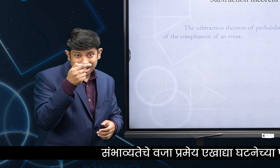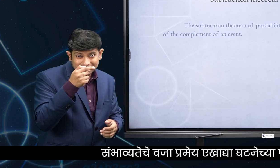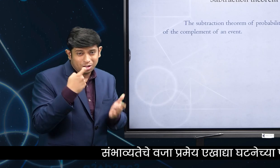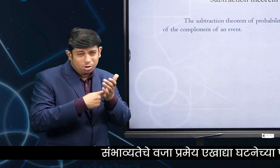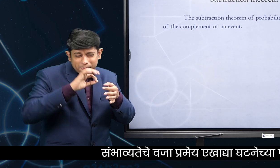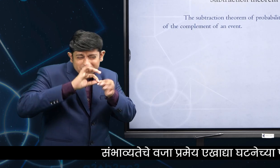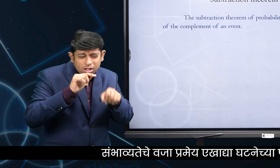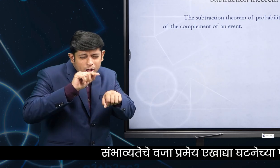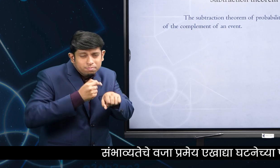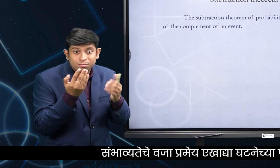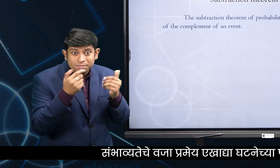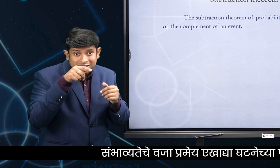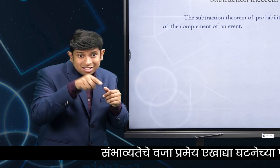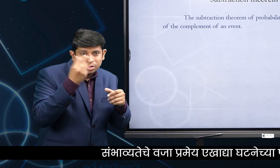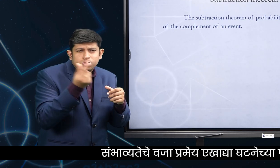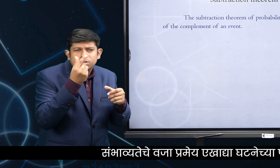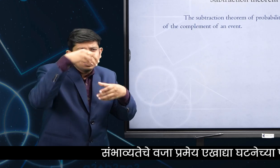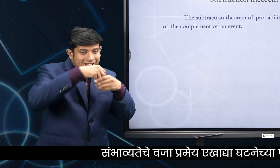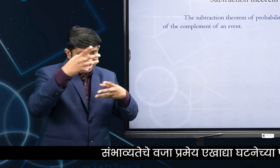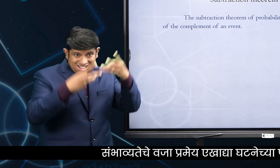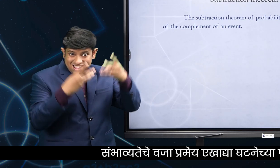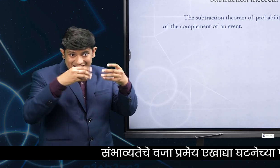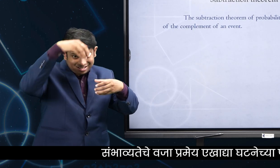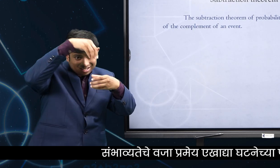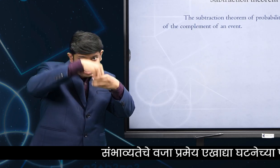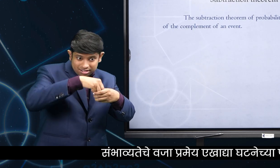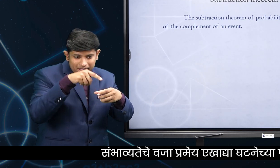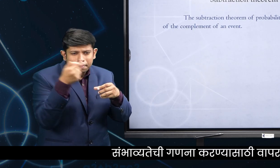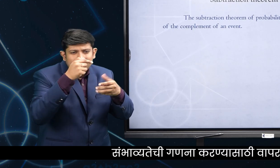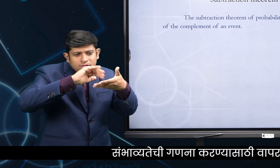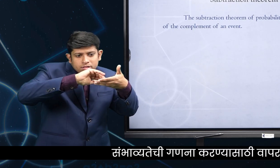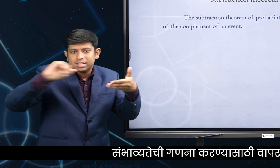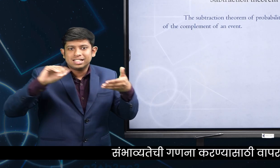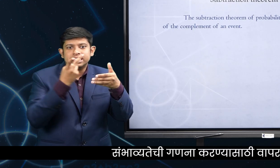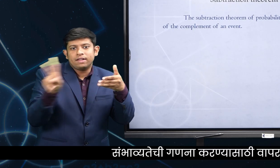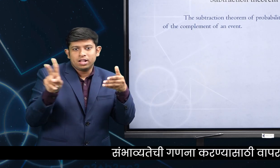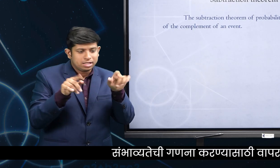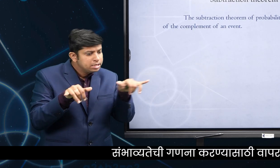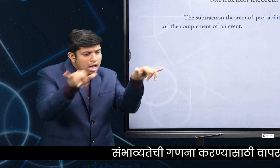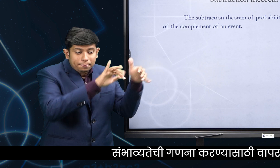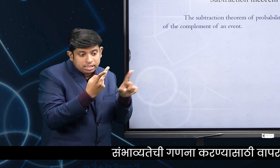संभाव्यतेचे वजा प्रमेय एखाद्या घटनेच्या पूरकतेच्या संभाव्यतेची गणना करण्यासाठी वापरले